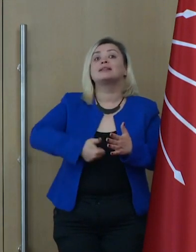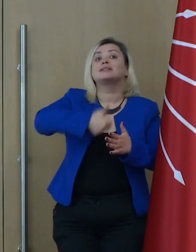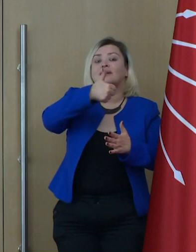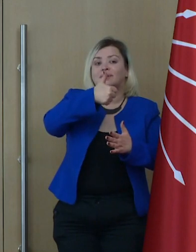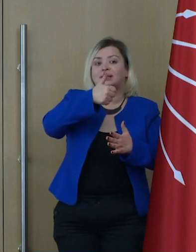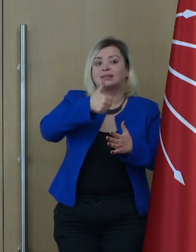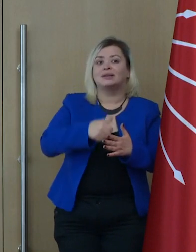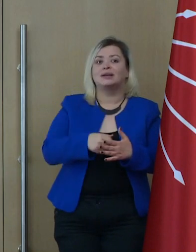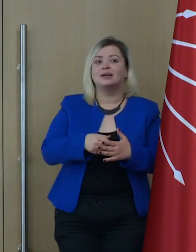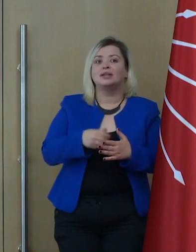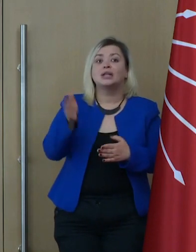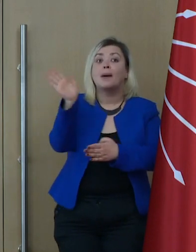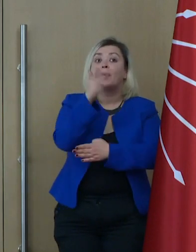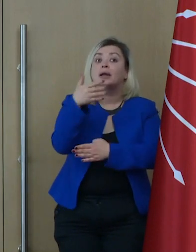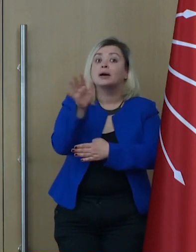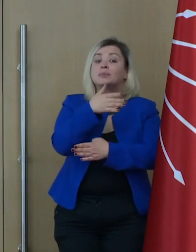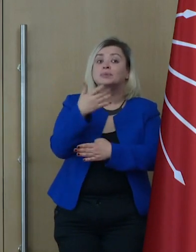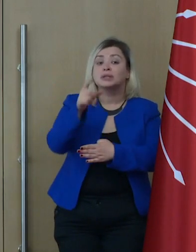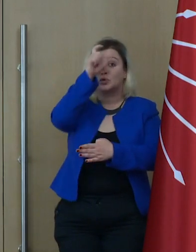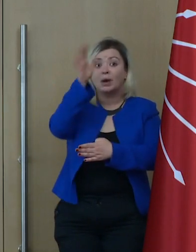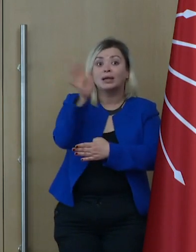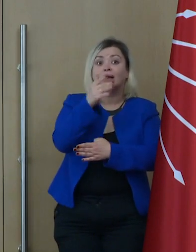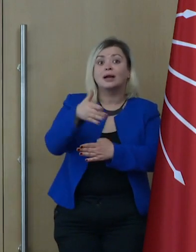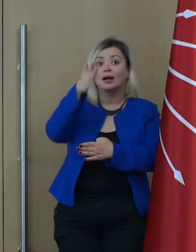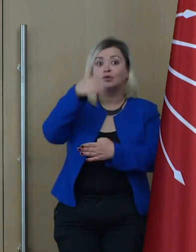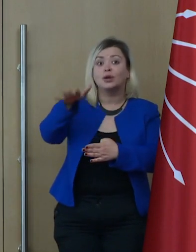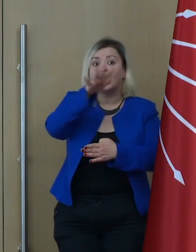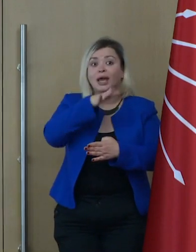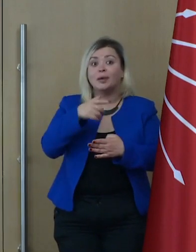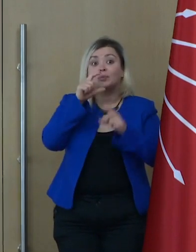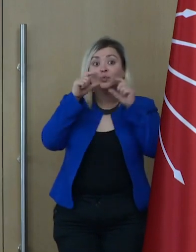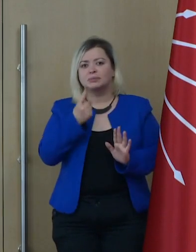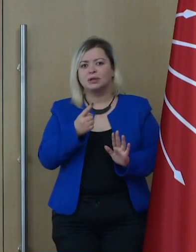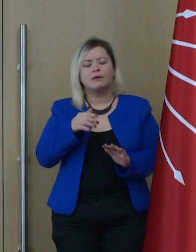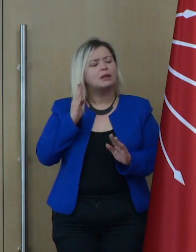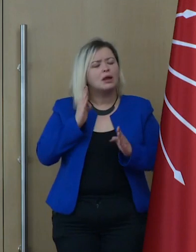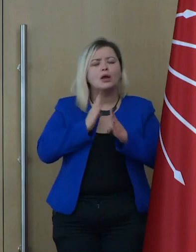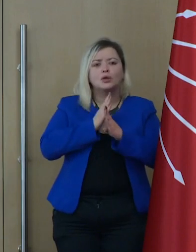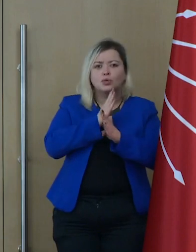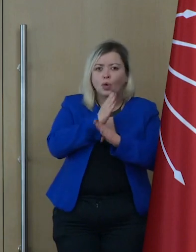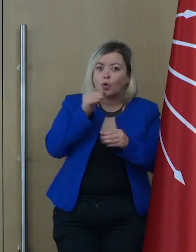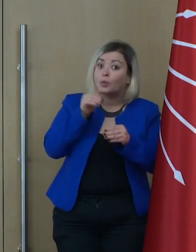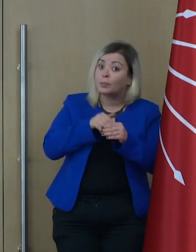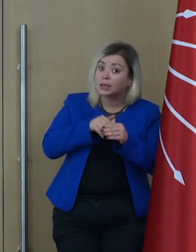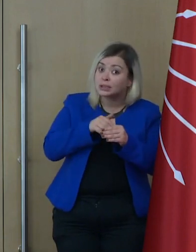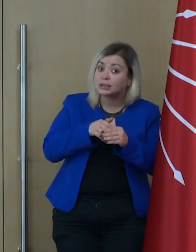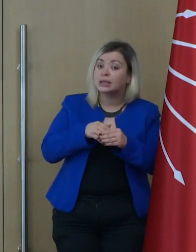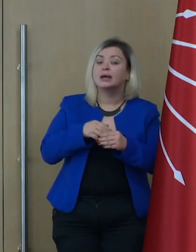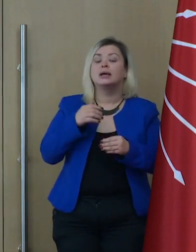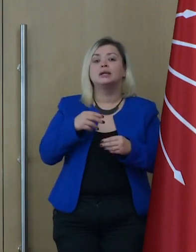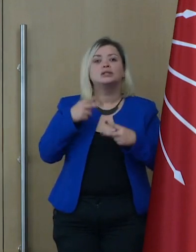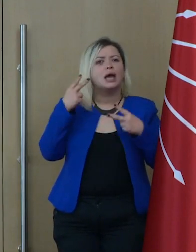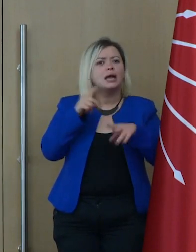sayılıyor. Bayrağımız göndere çekiliyor. Dolayısıyla hepimiz son derece mutlu oluyoruz. Parlamentoda zaman zaman engellerle